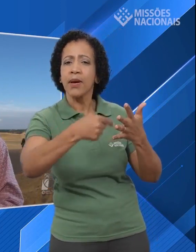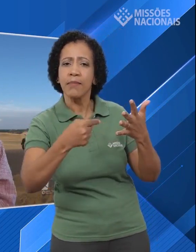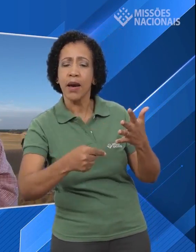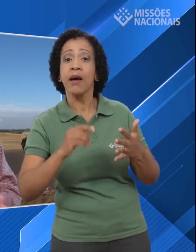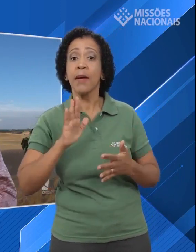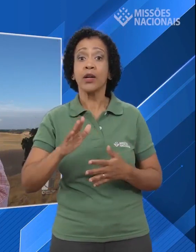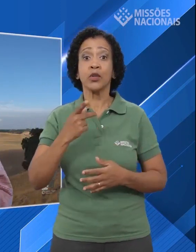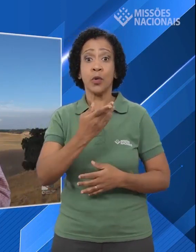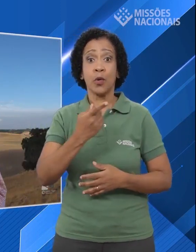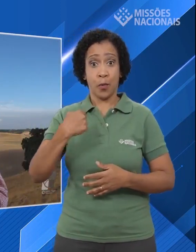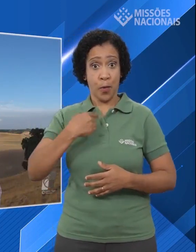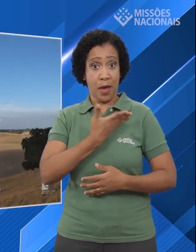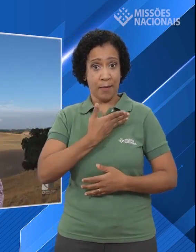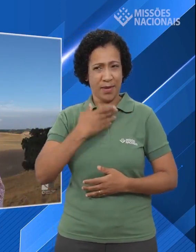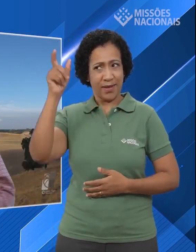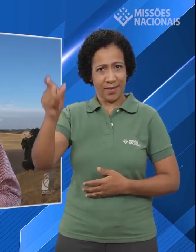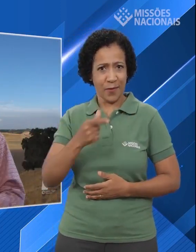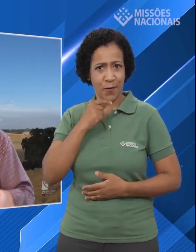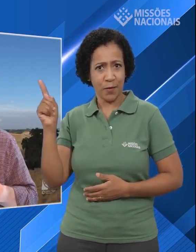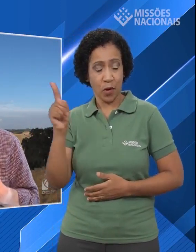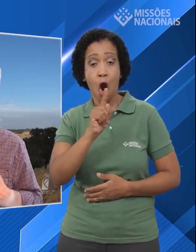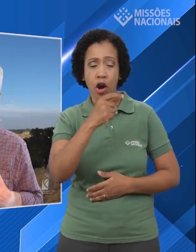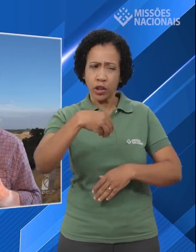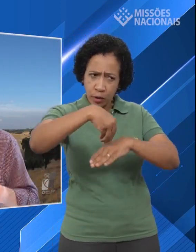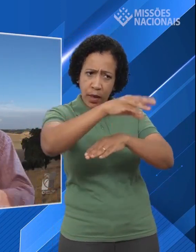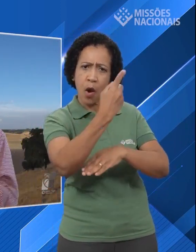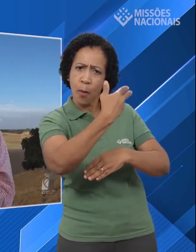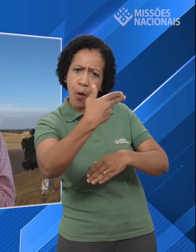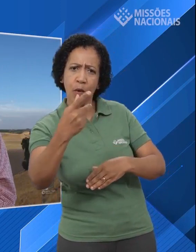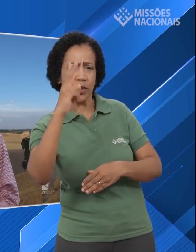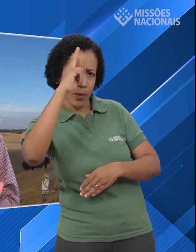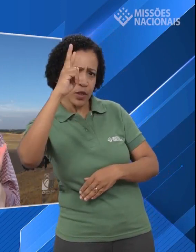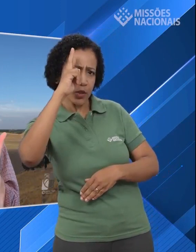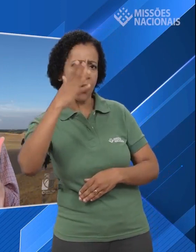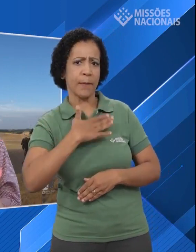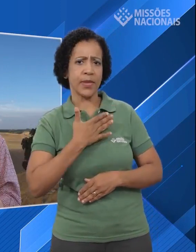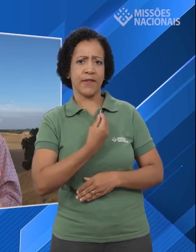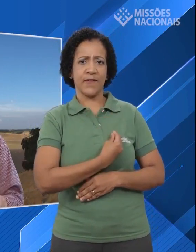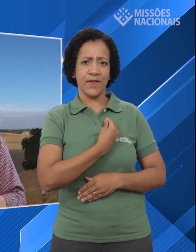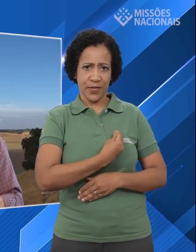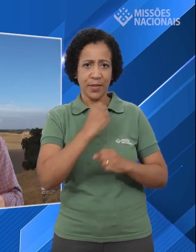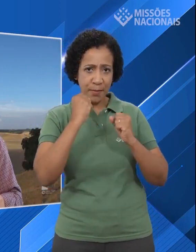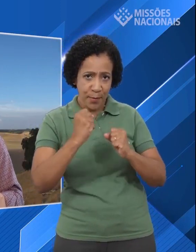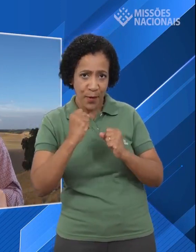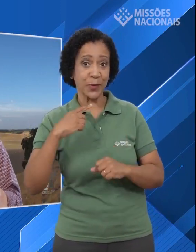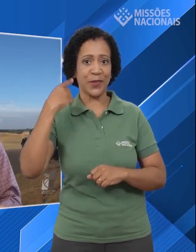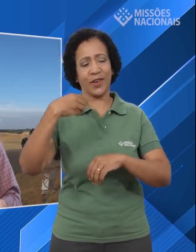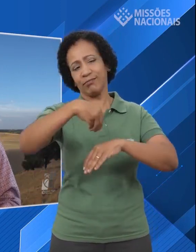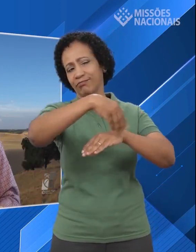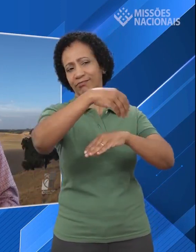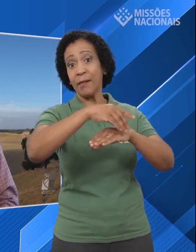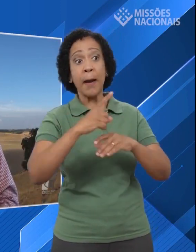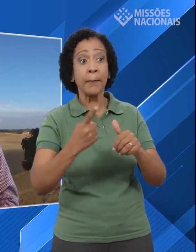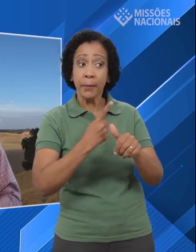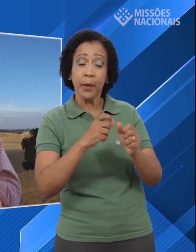é legalmente mais disse escute você não tem que me ouvir mas eu só quero compartilhar minha história com